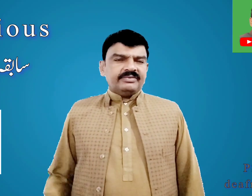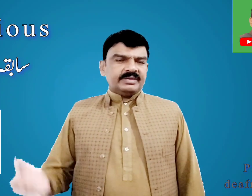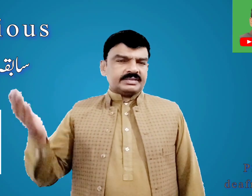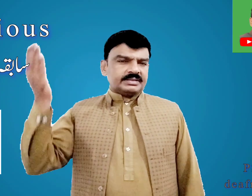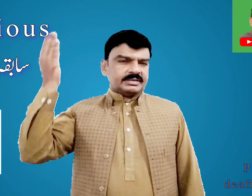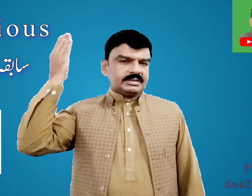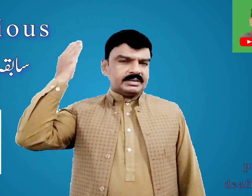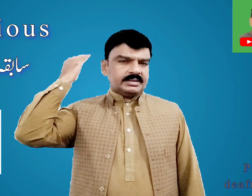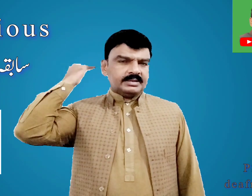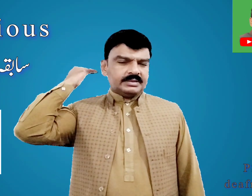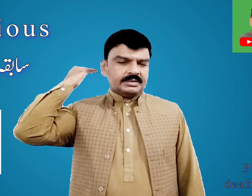प्रीवियस